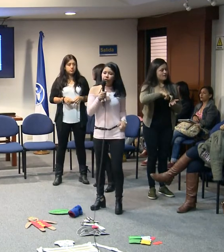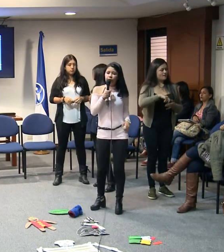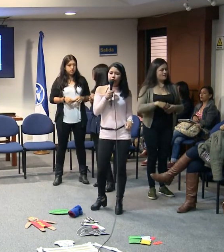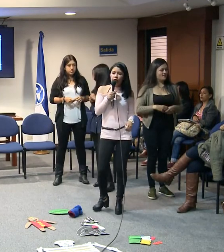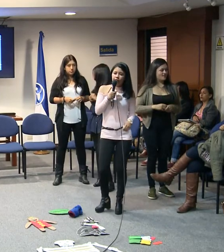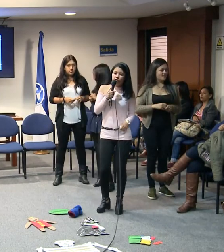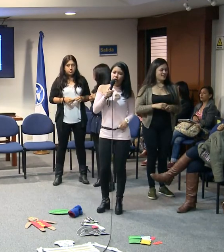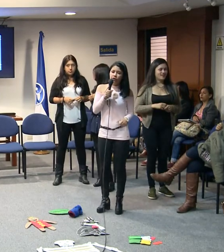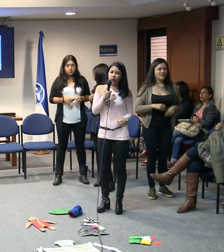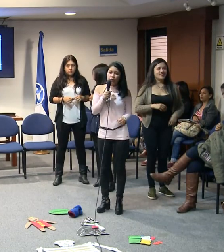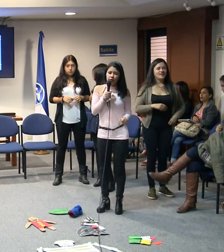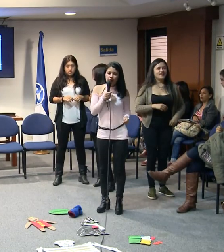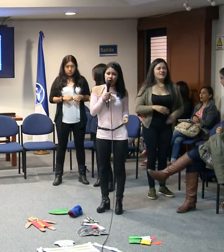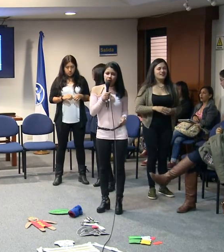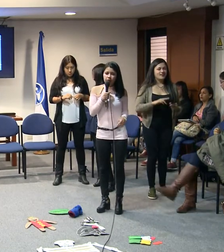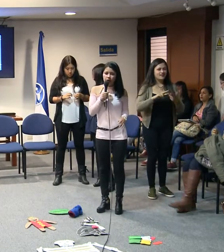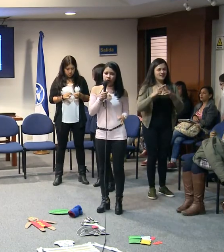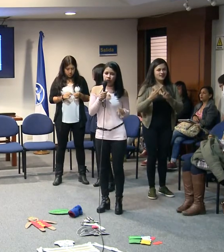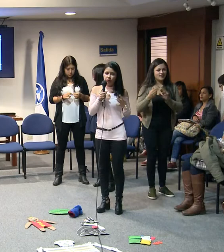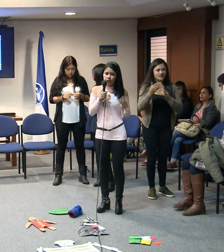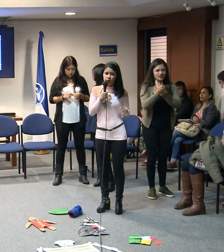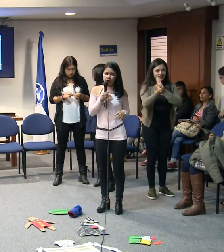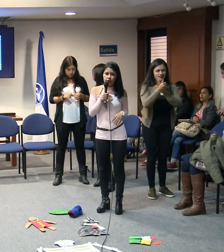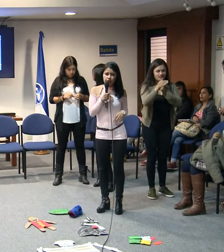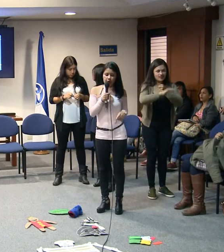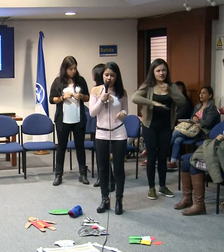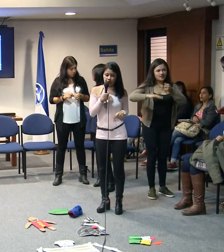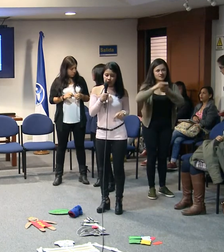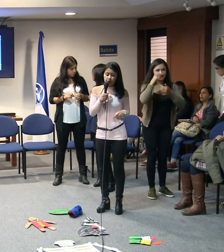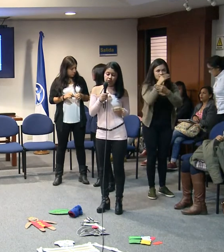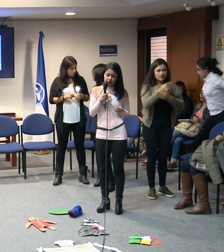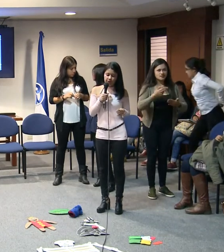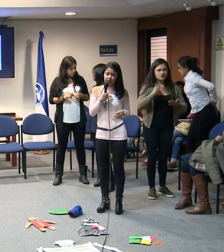Bueno, respecto a las funciones ejecutivas, los resultados que nosotros,